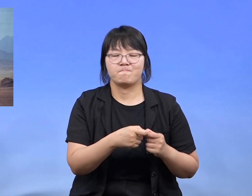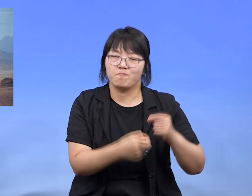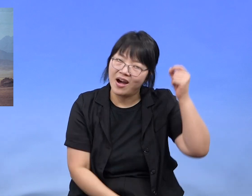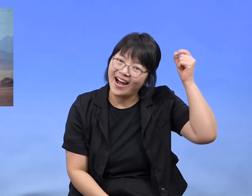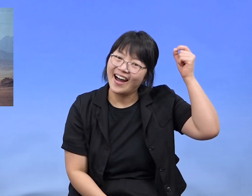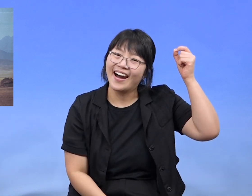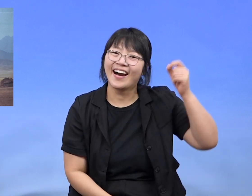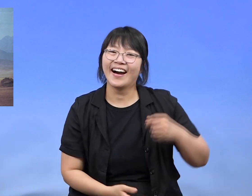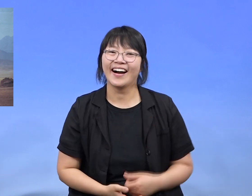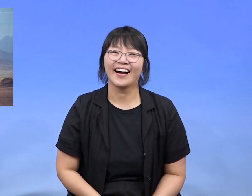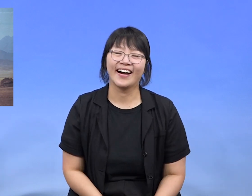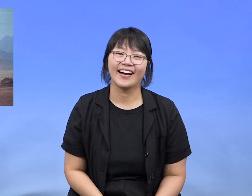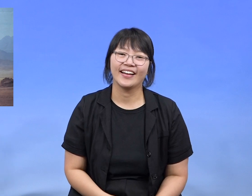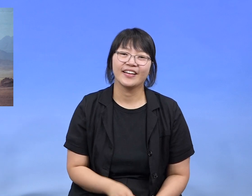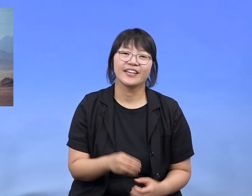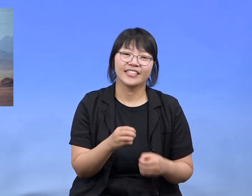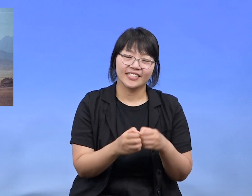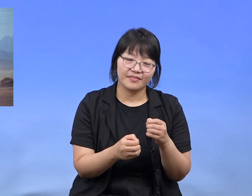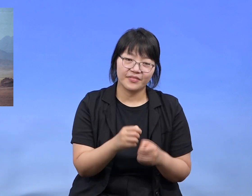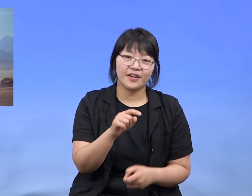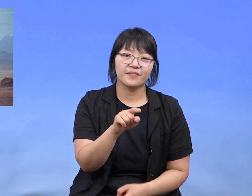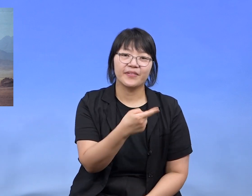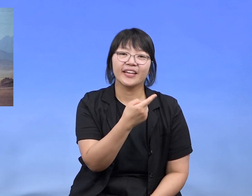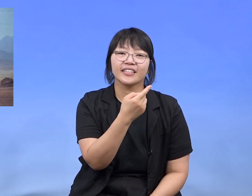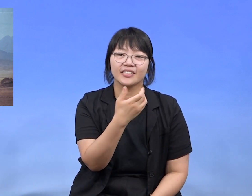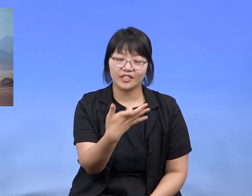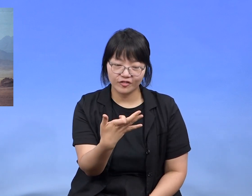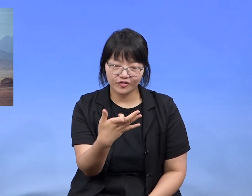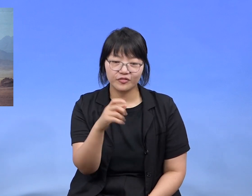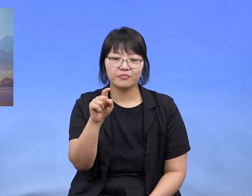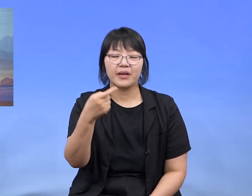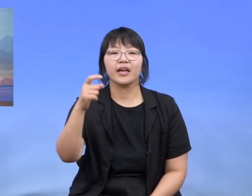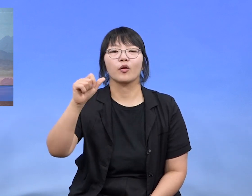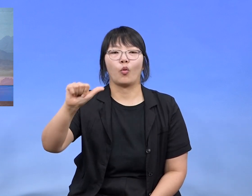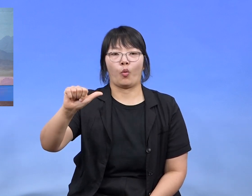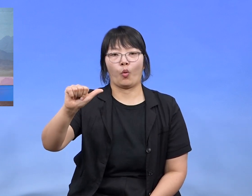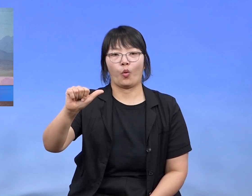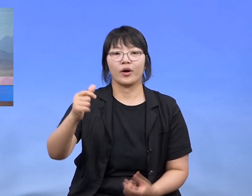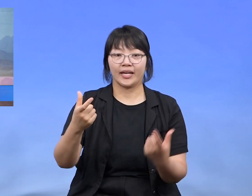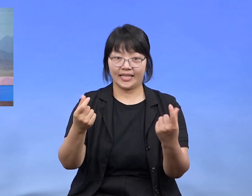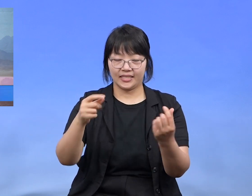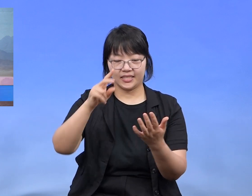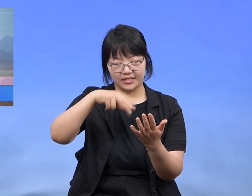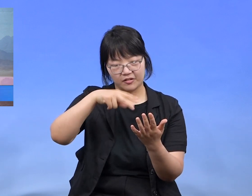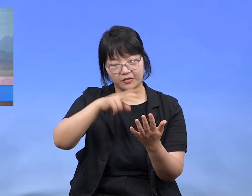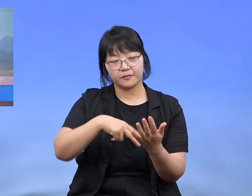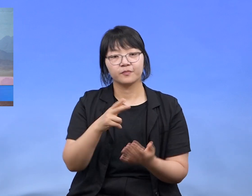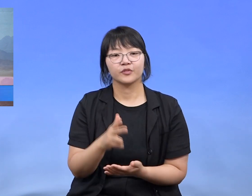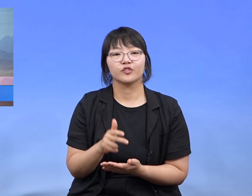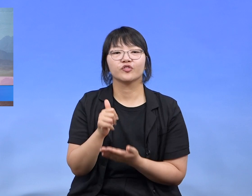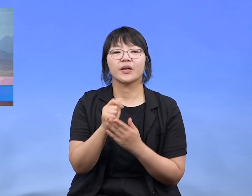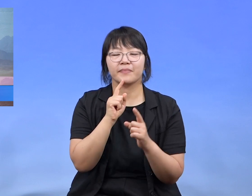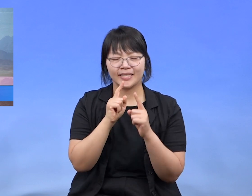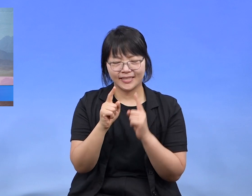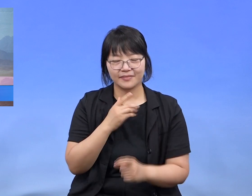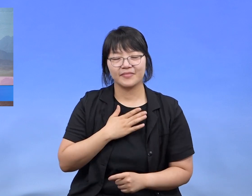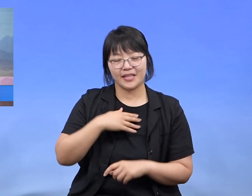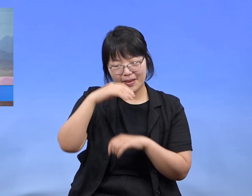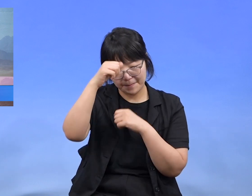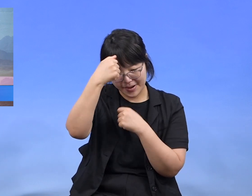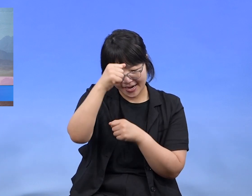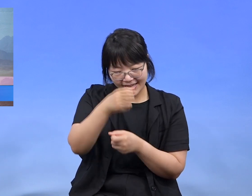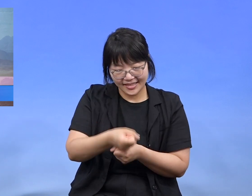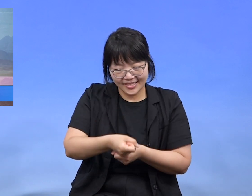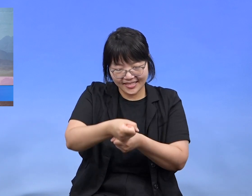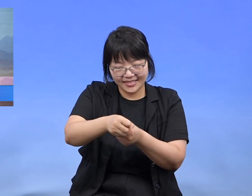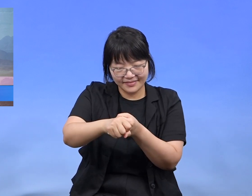길어요. 자, 시편 119편의 105절의 말씀 같이 읽겠습니다. 다 같이 시작. 주의 말씀은